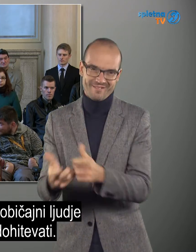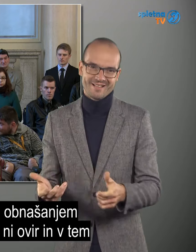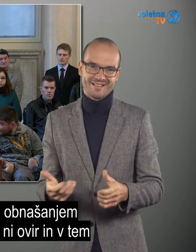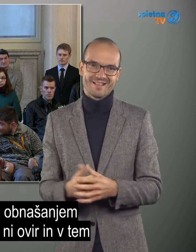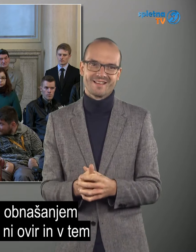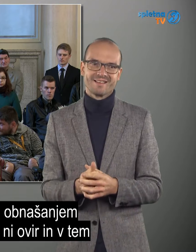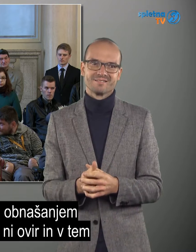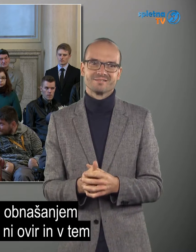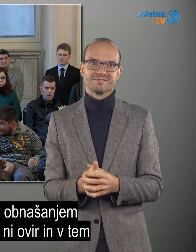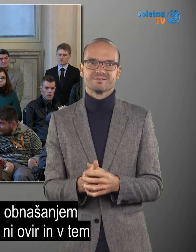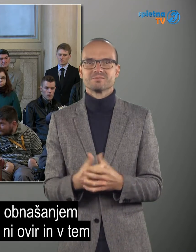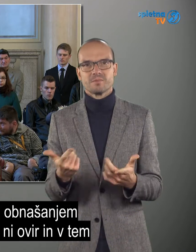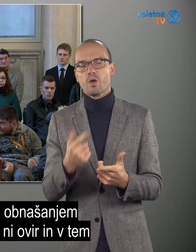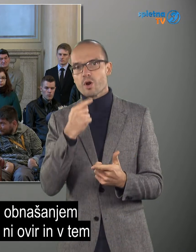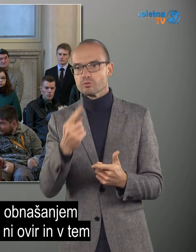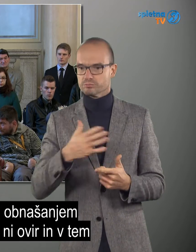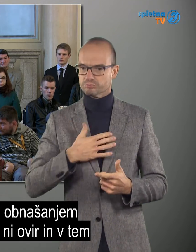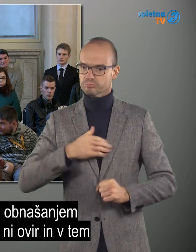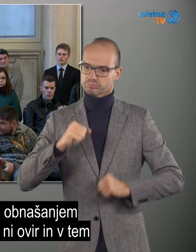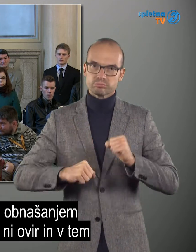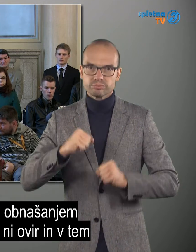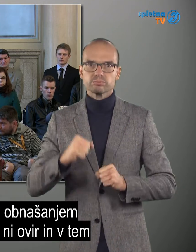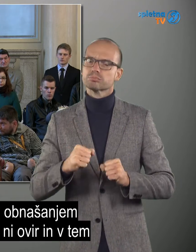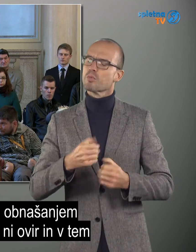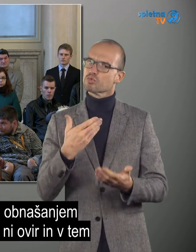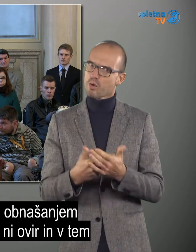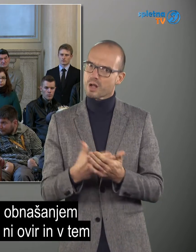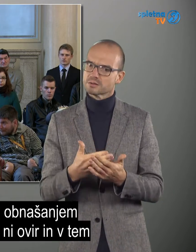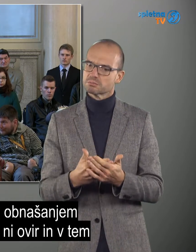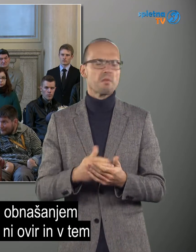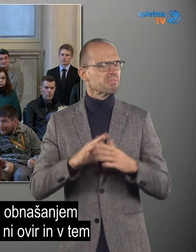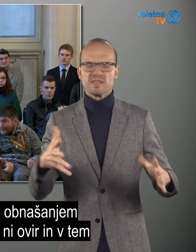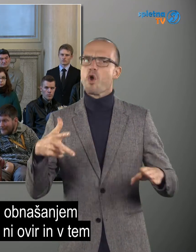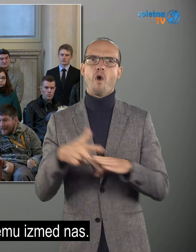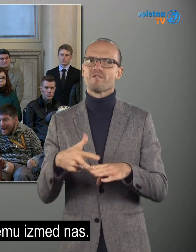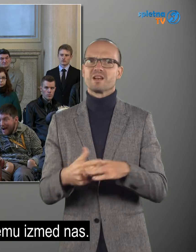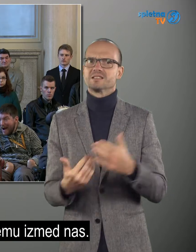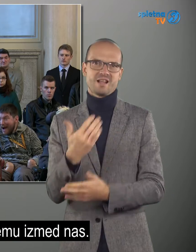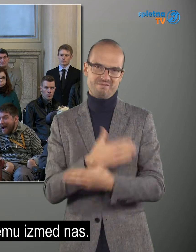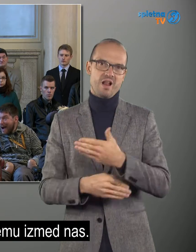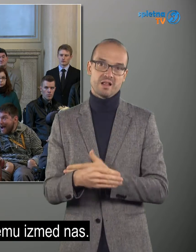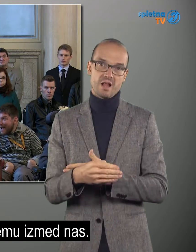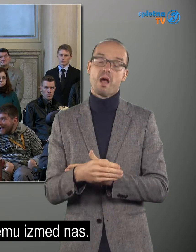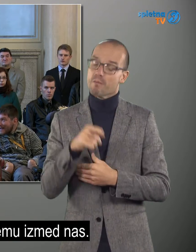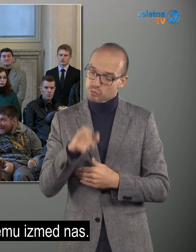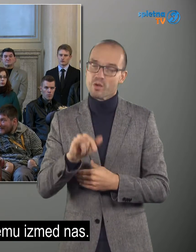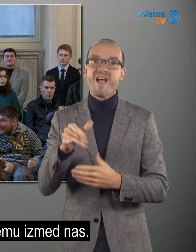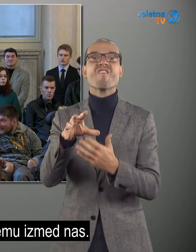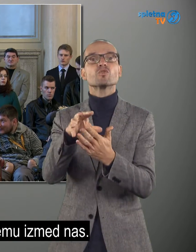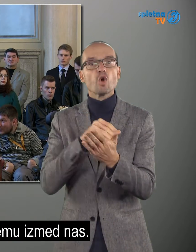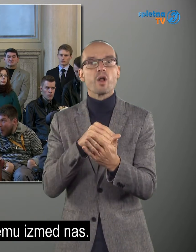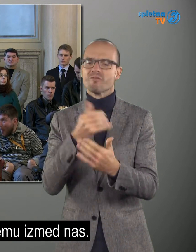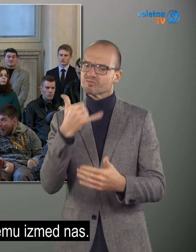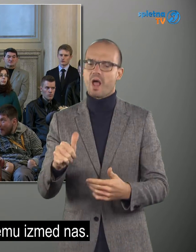Zdi se, da s svojim obnašanjem dokazujejo, da zanje ni ovir in v tem smislu so vzor vsakemu izmed